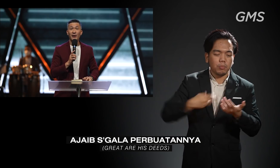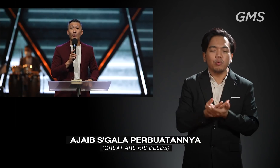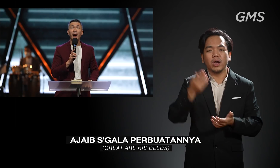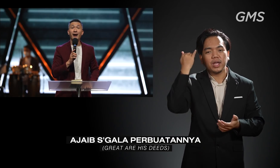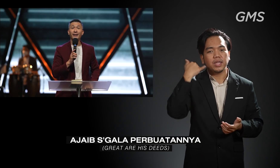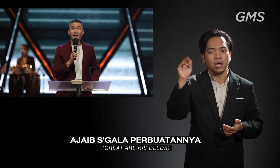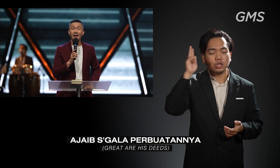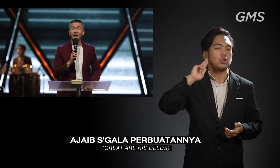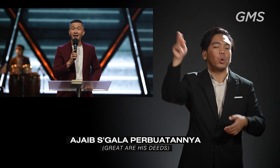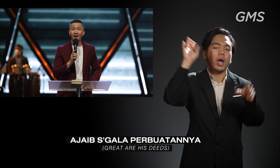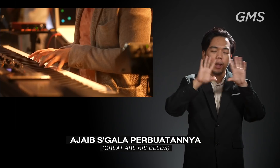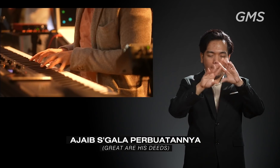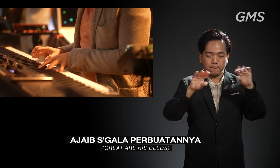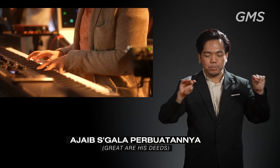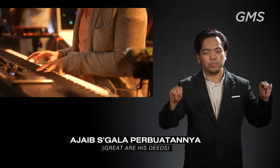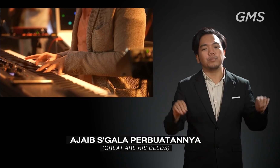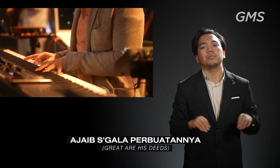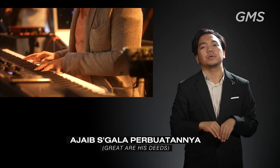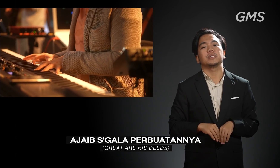segala perbuatannya.